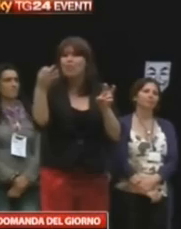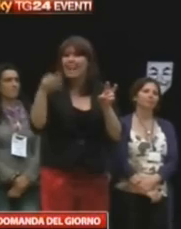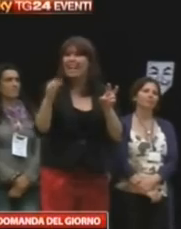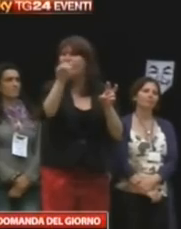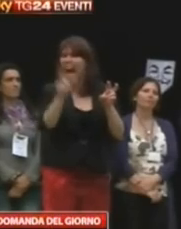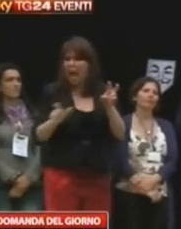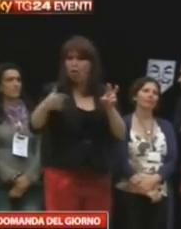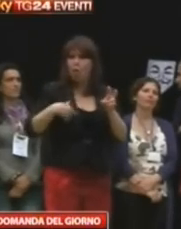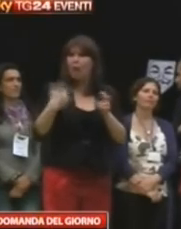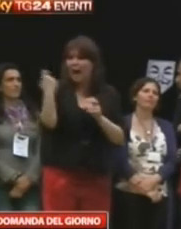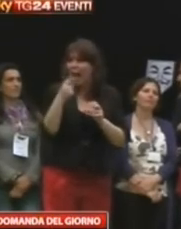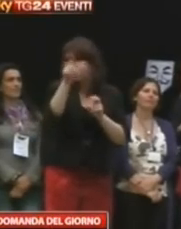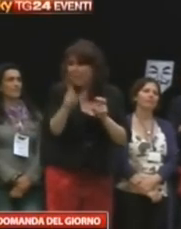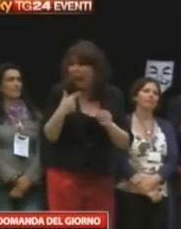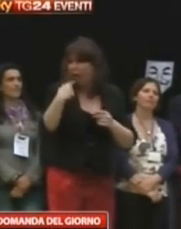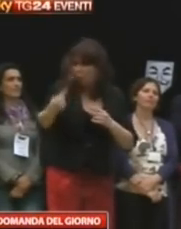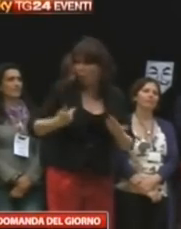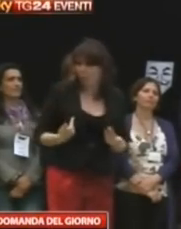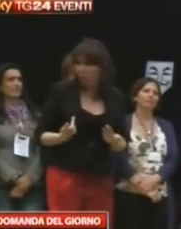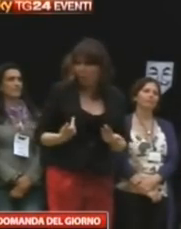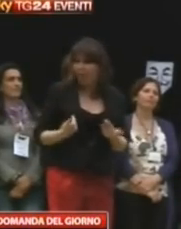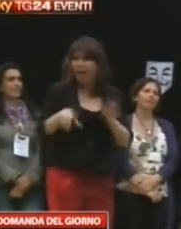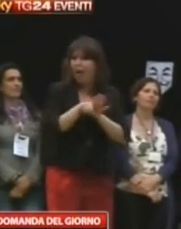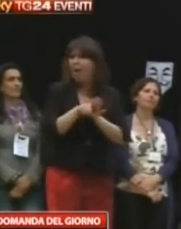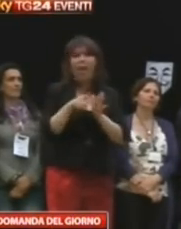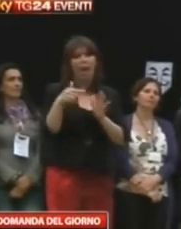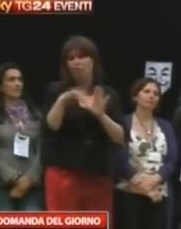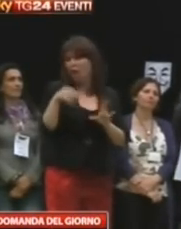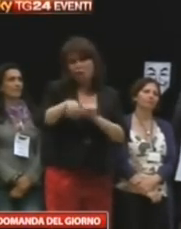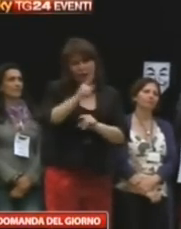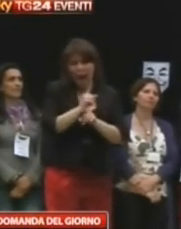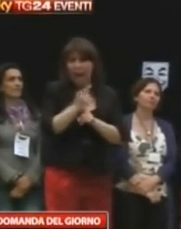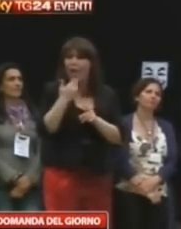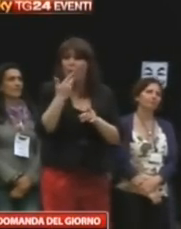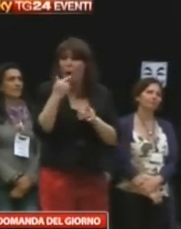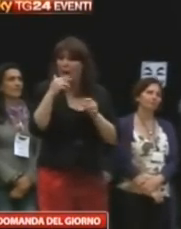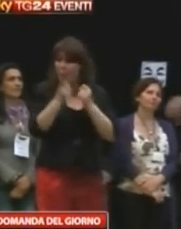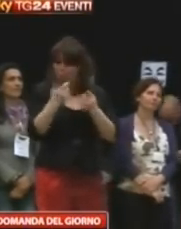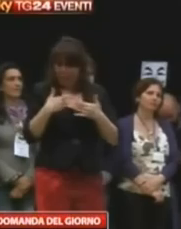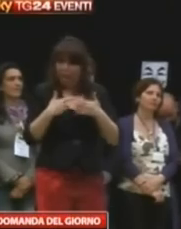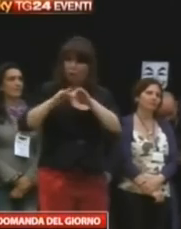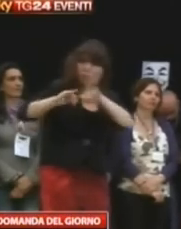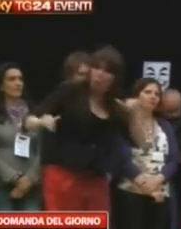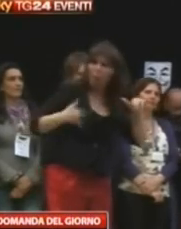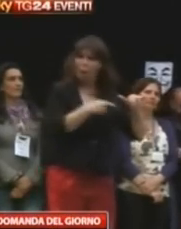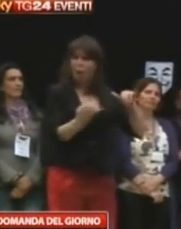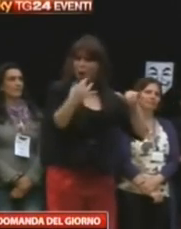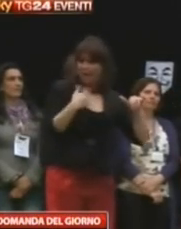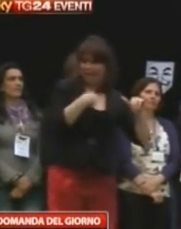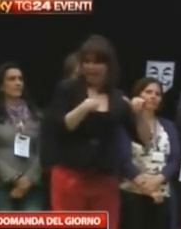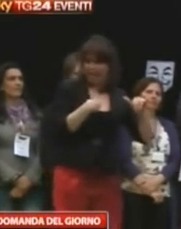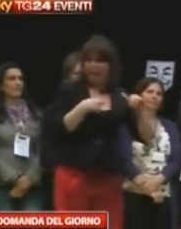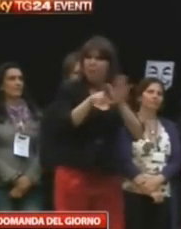Italicum, cazzo Italicum, ha fatto una legge elettorale per tenerci fuori, e chi l'ha fatta la legge elettorale? L'ha fatta